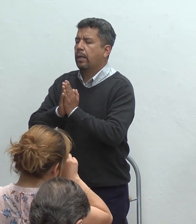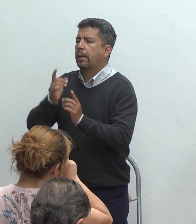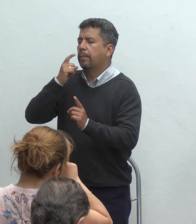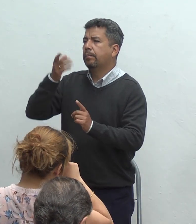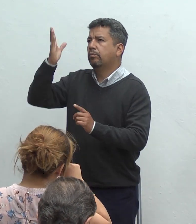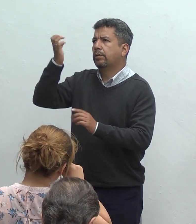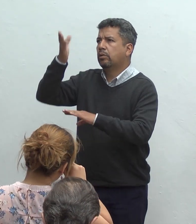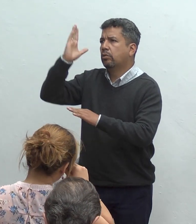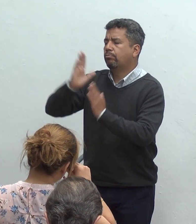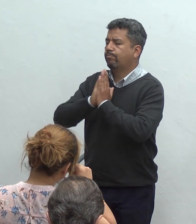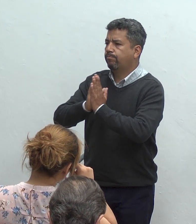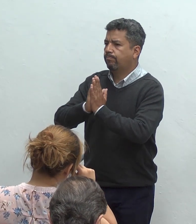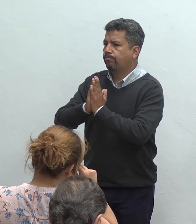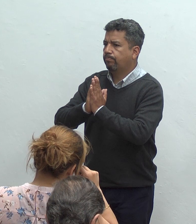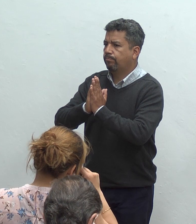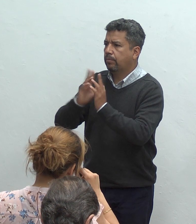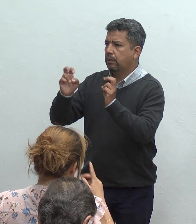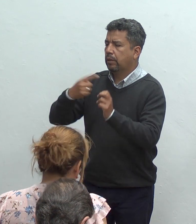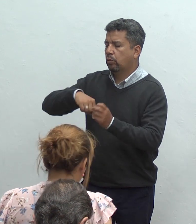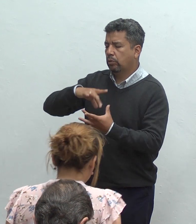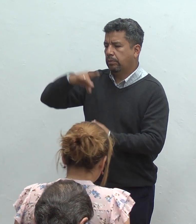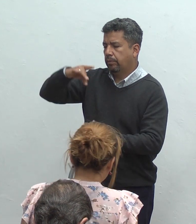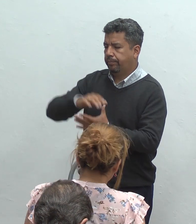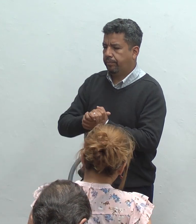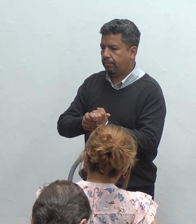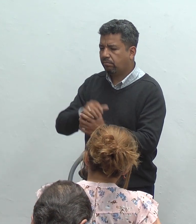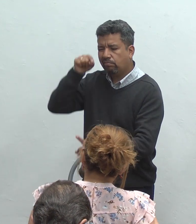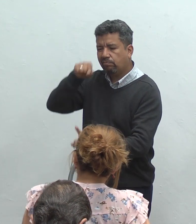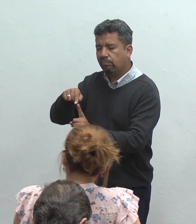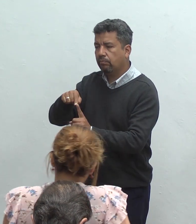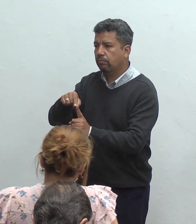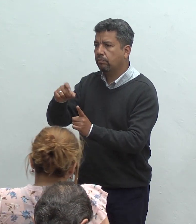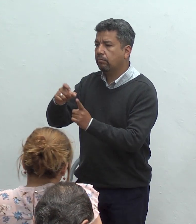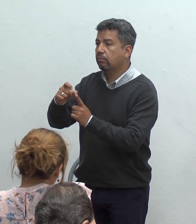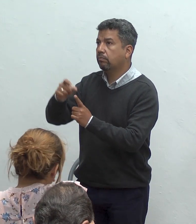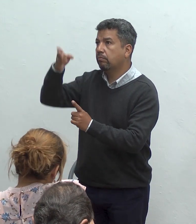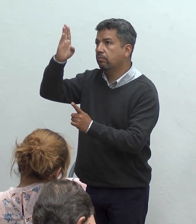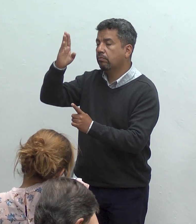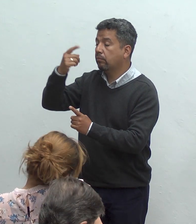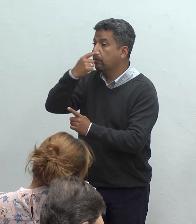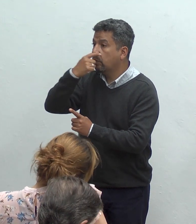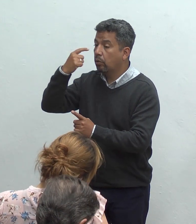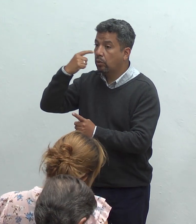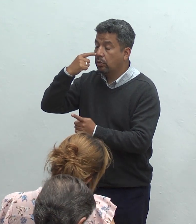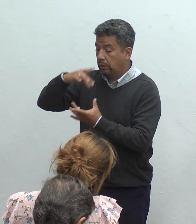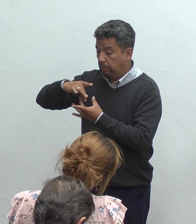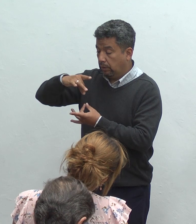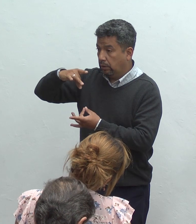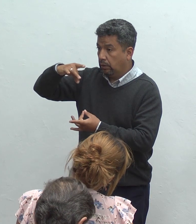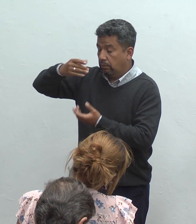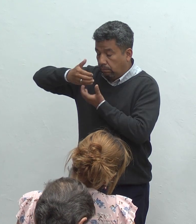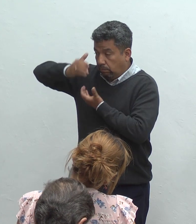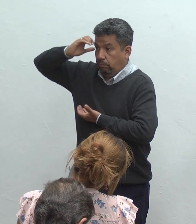con su palabra sobre nuestro espíritu. El propósito de la palabra es que los ojos espirituales